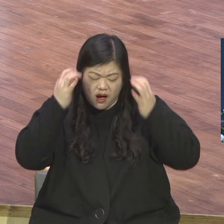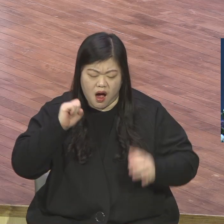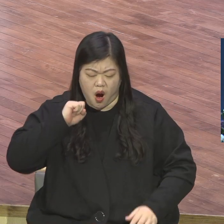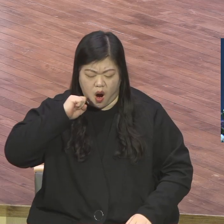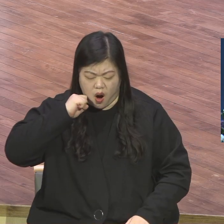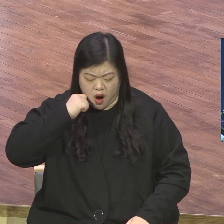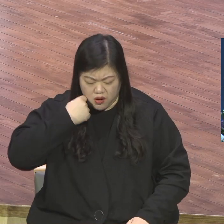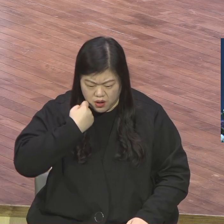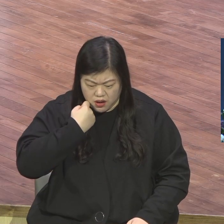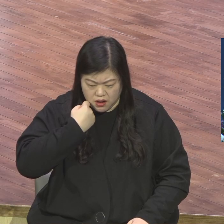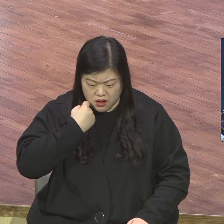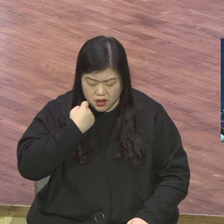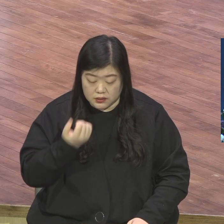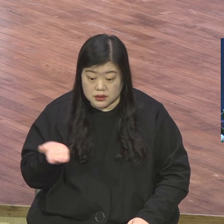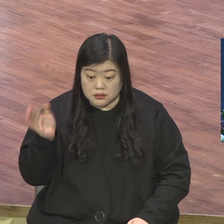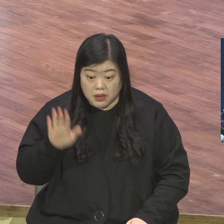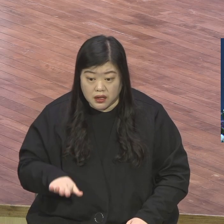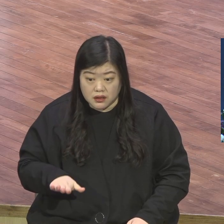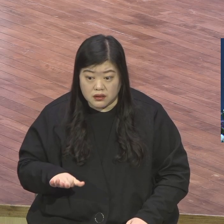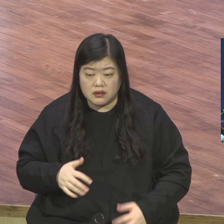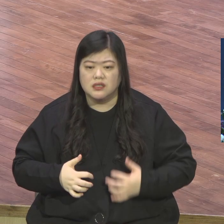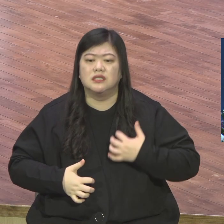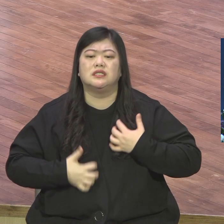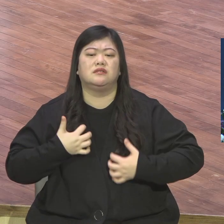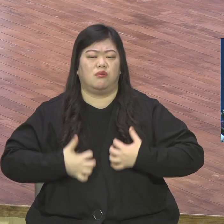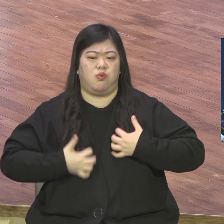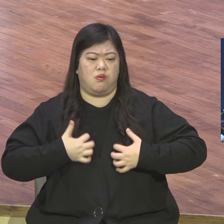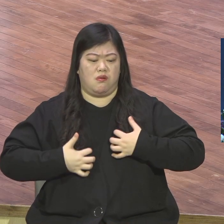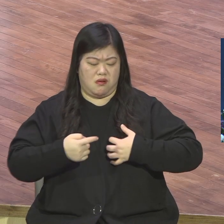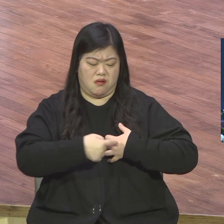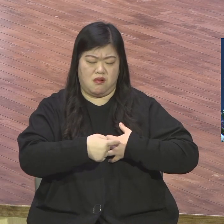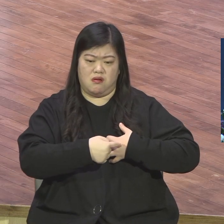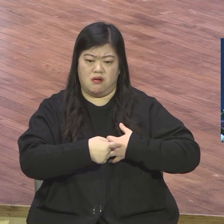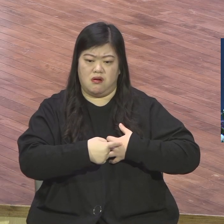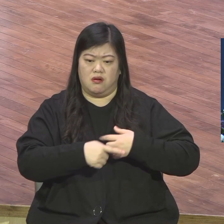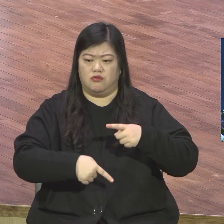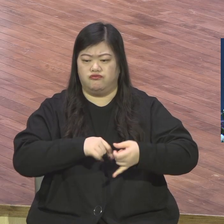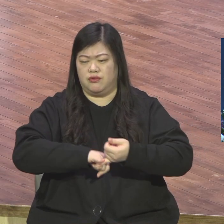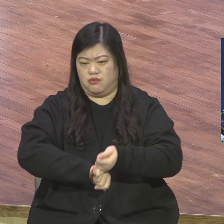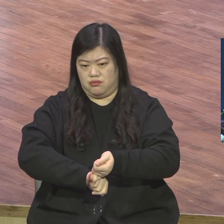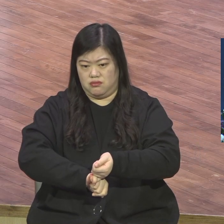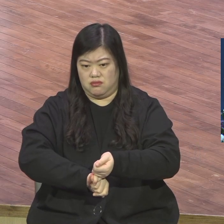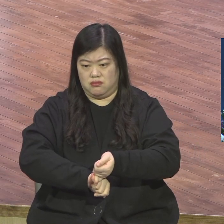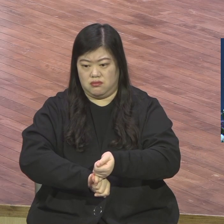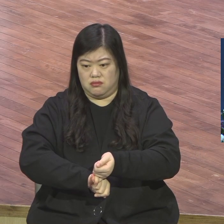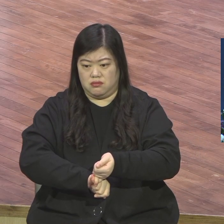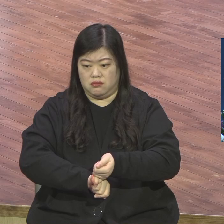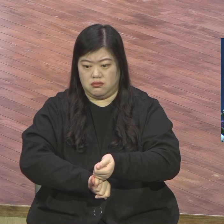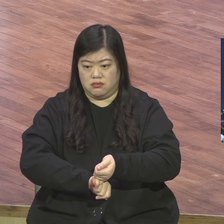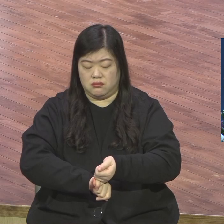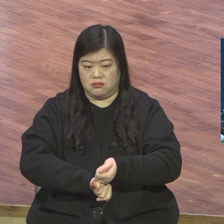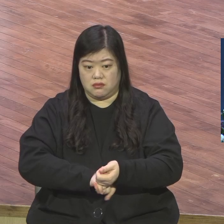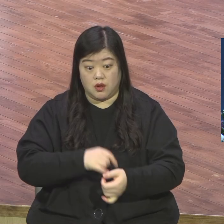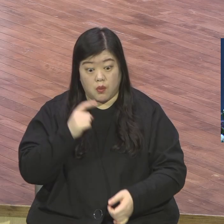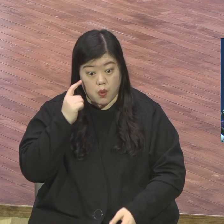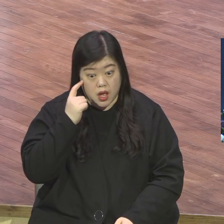중에도 즐거워하는 존재가 되어야 돼. 즐거워하는 존재. 왜 그런가?